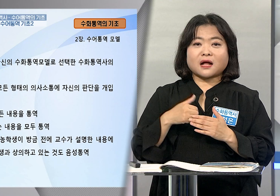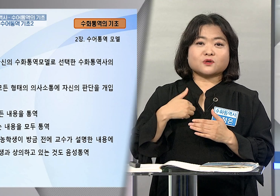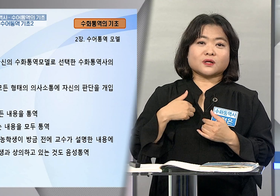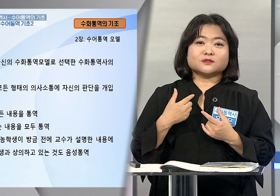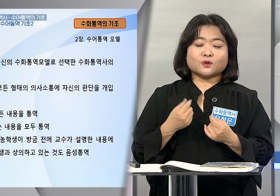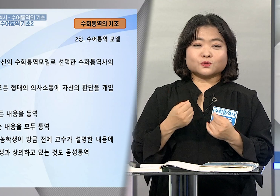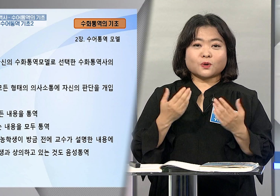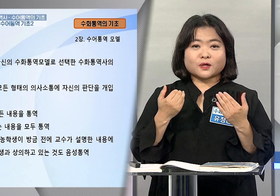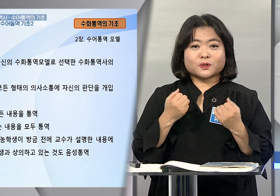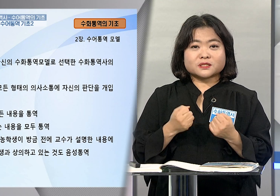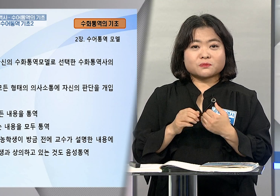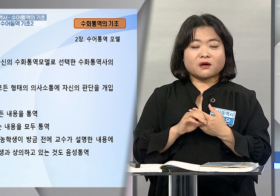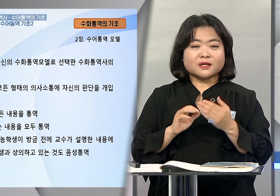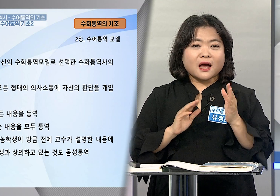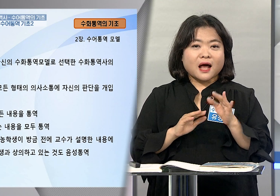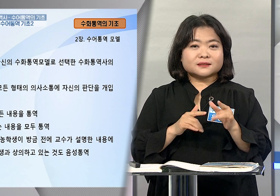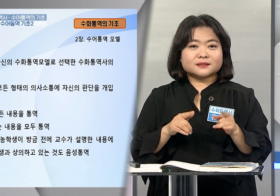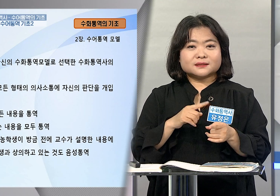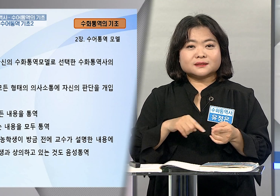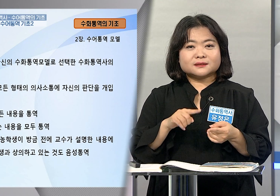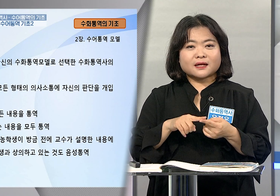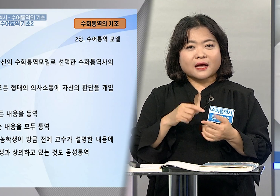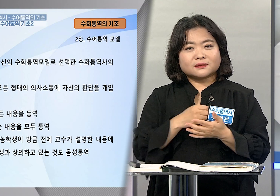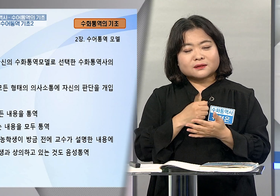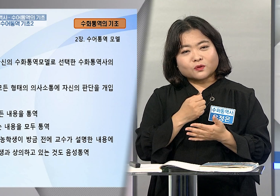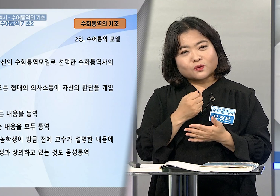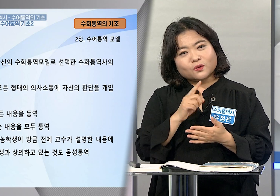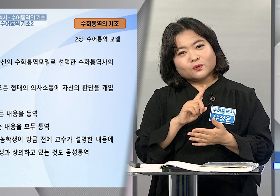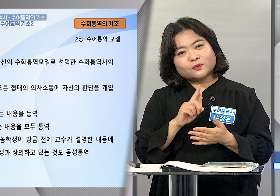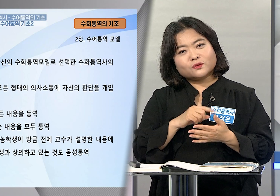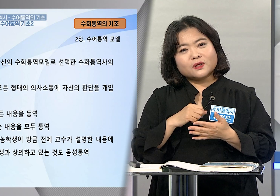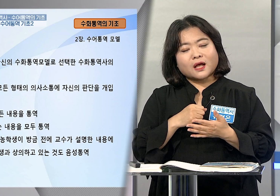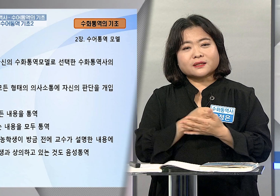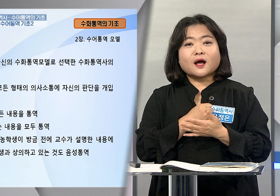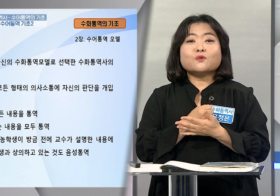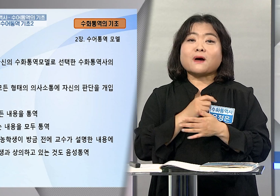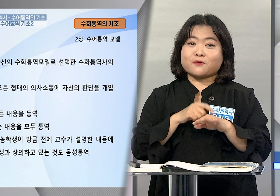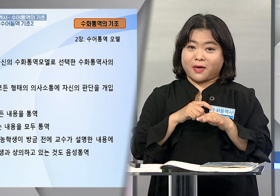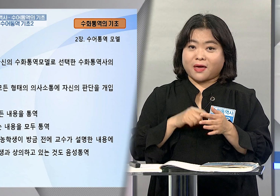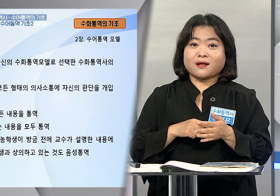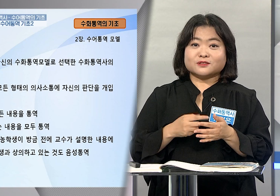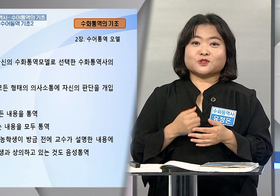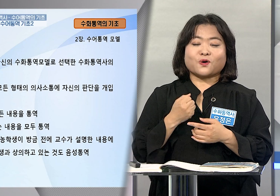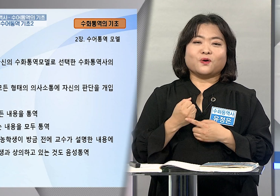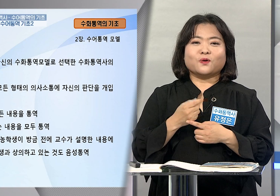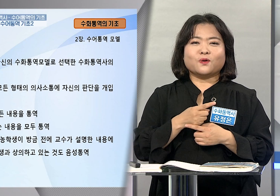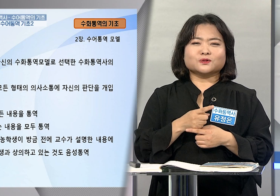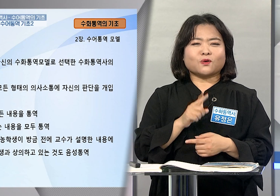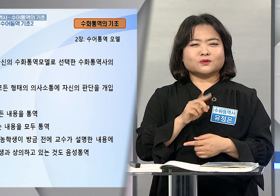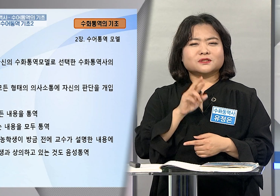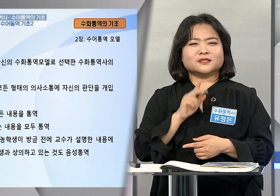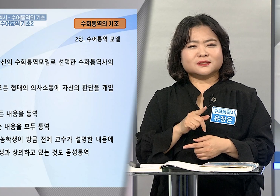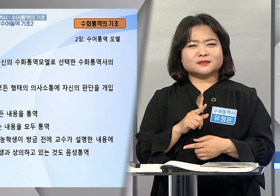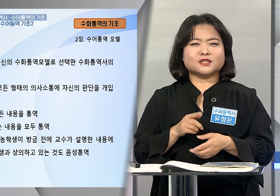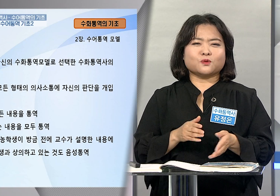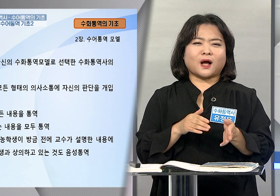저 같은 경우도 학교에 있으면 학생들의 어떤 안타까운 마음에 그쵸? 저건 틀린 길로